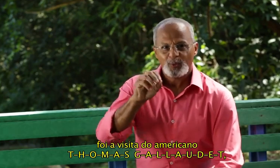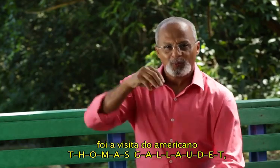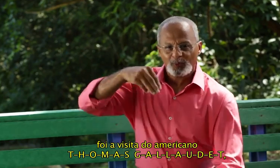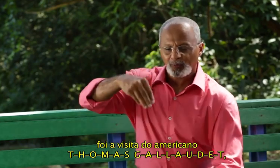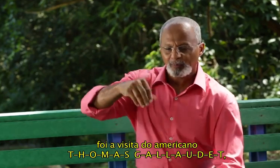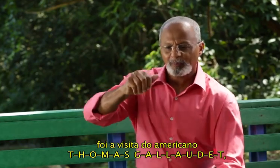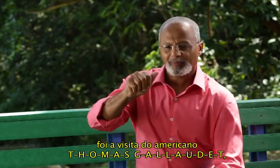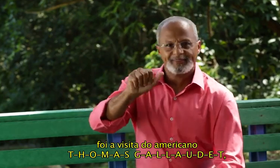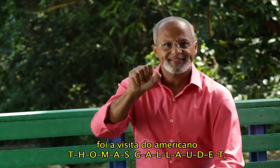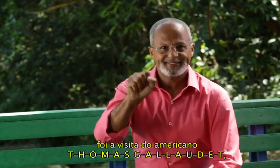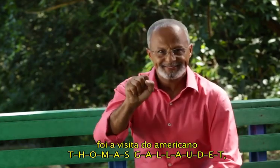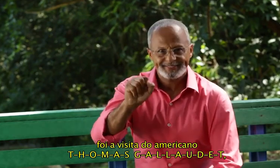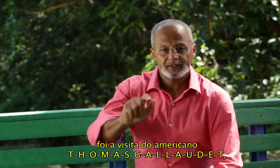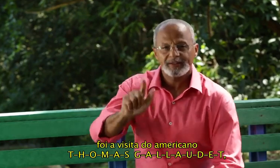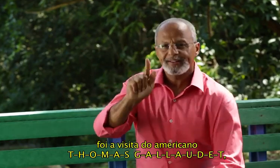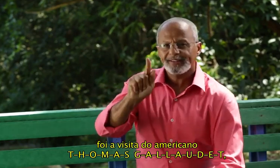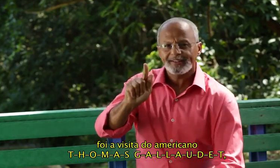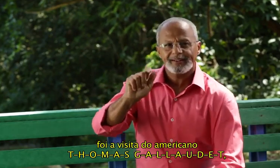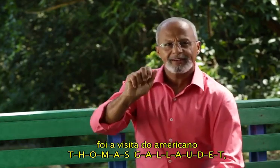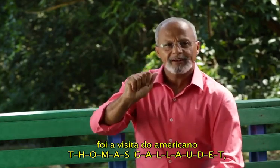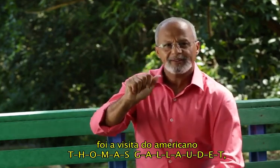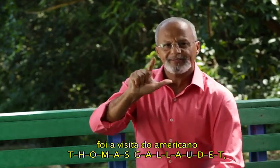Thomas Gallaudet.